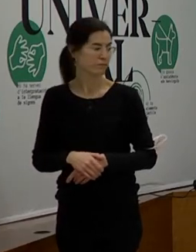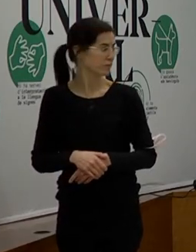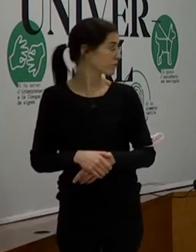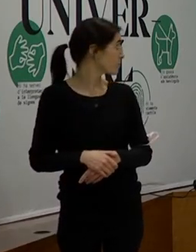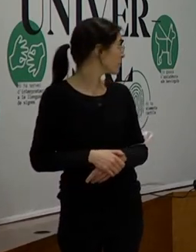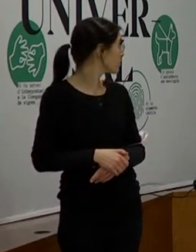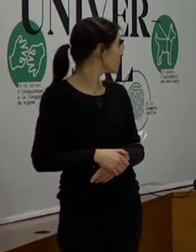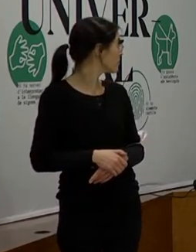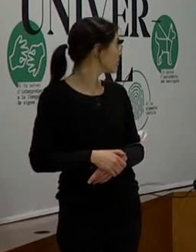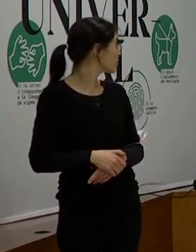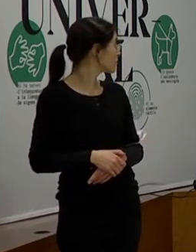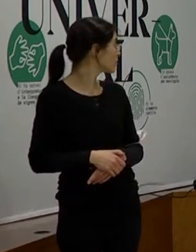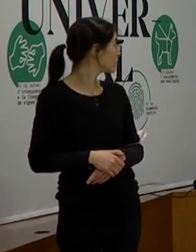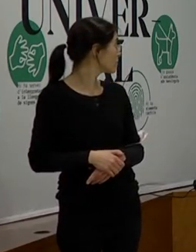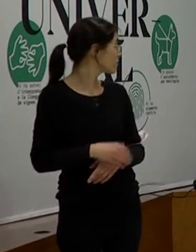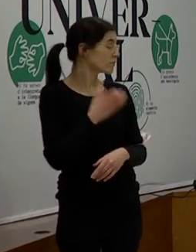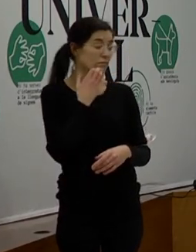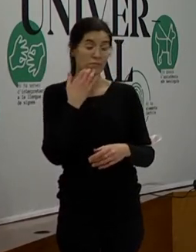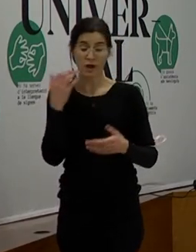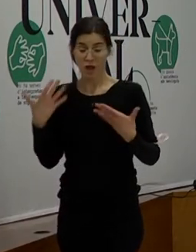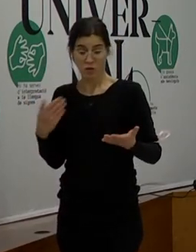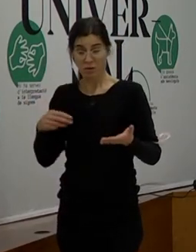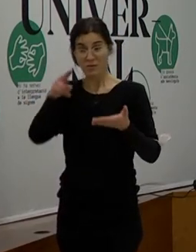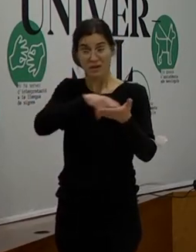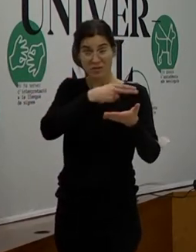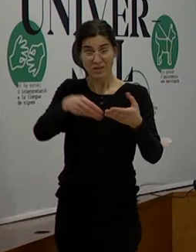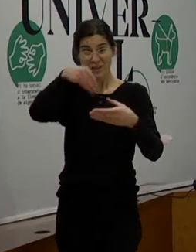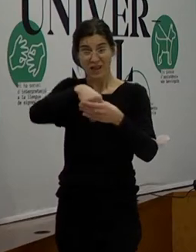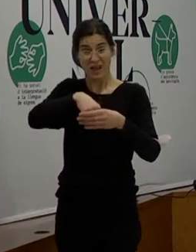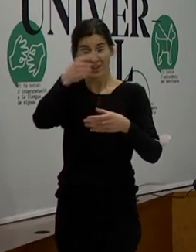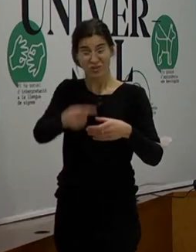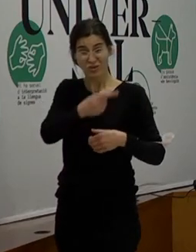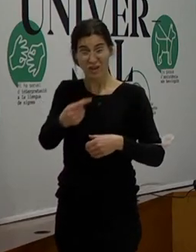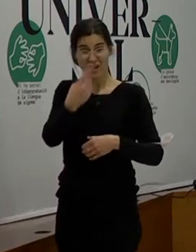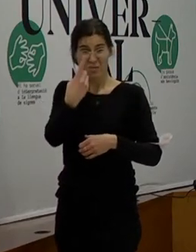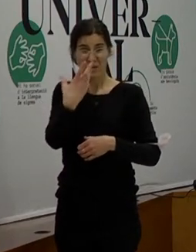Mira, amb el Regne Unit avui en dia hi ha 1.530 canviadors inclusius.